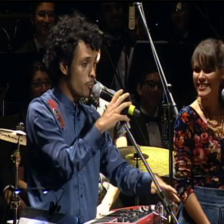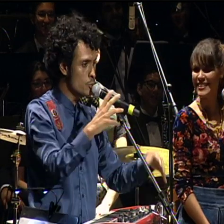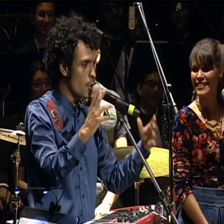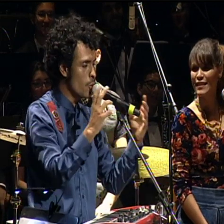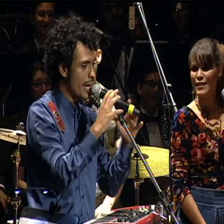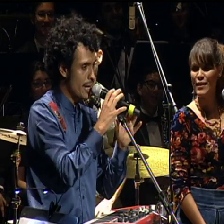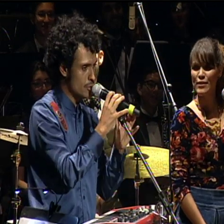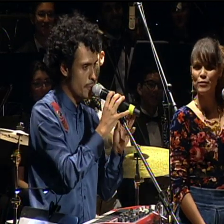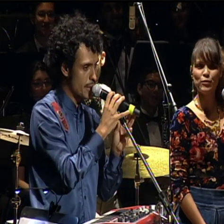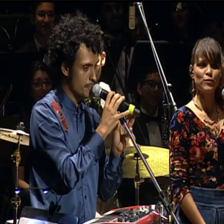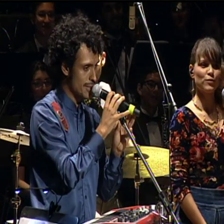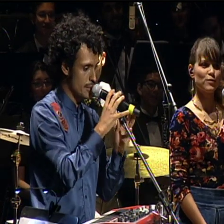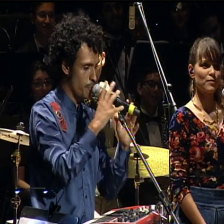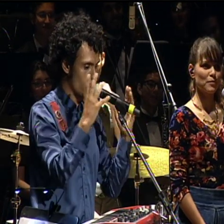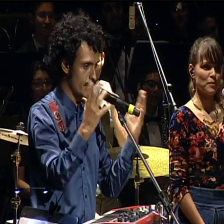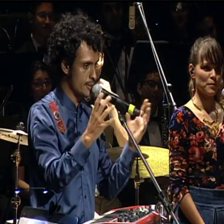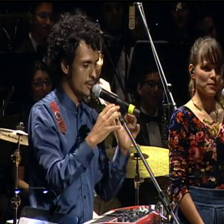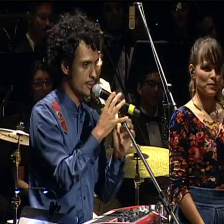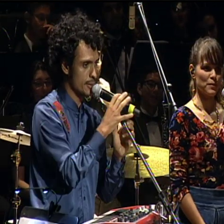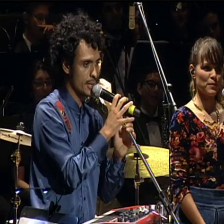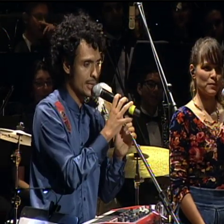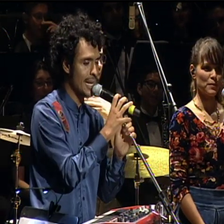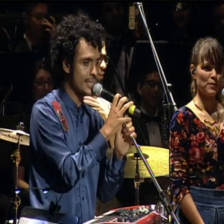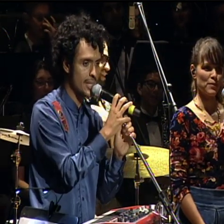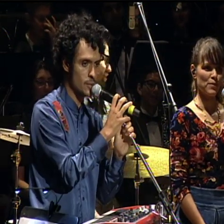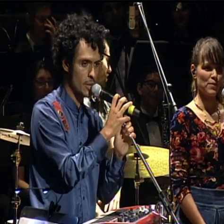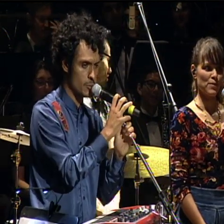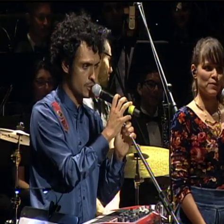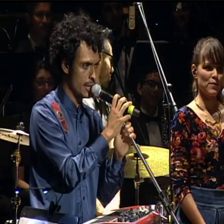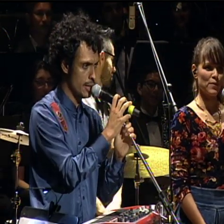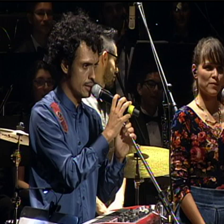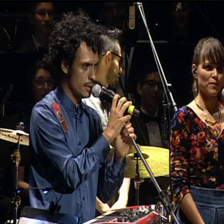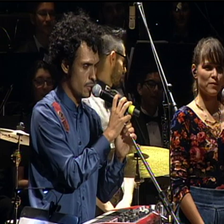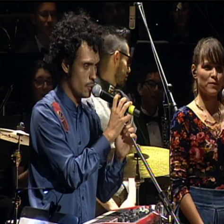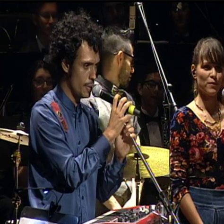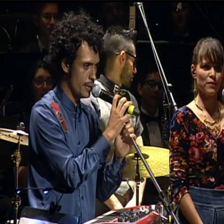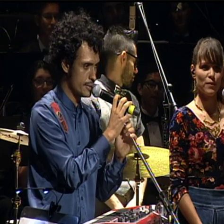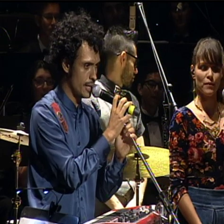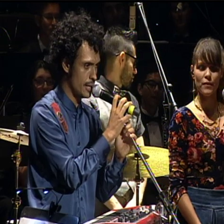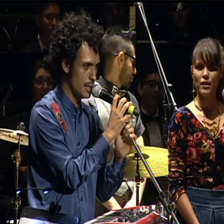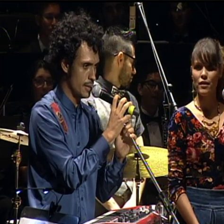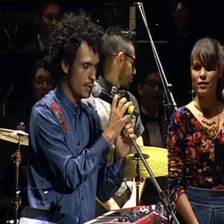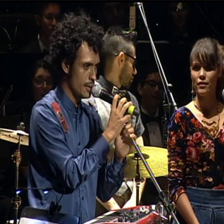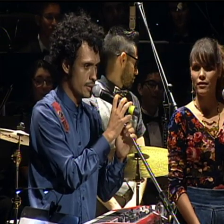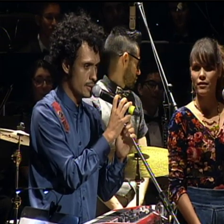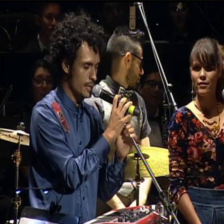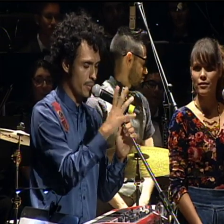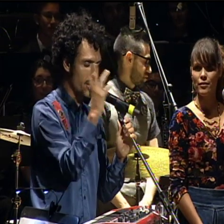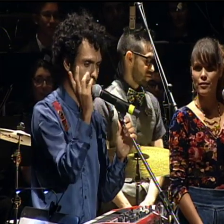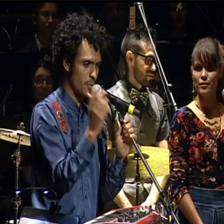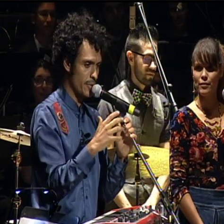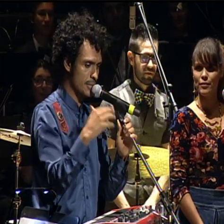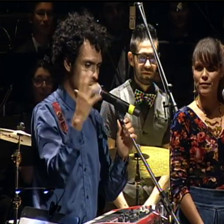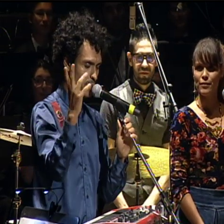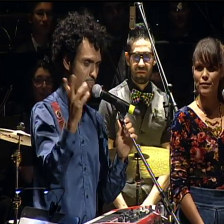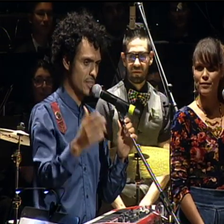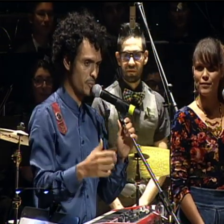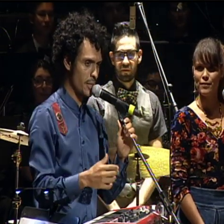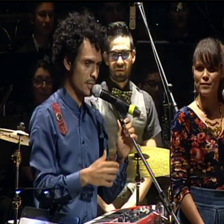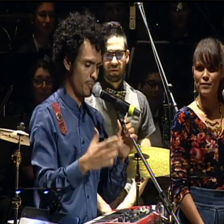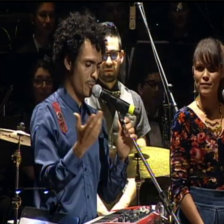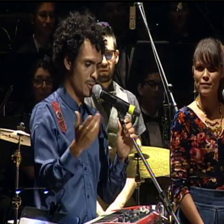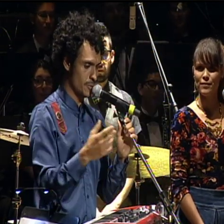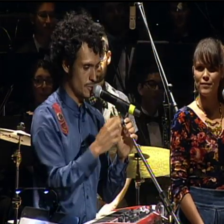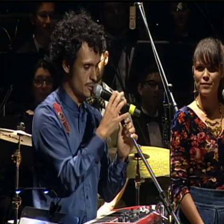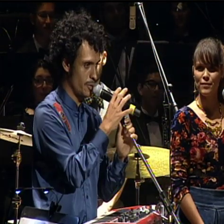Y compuso una de las obras más importantes de la literatura musical universal. Siempre que dicen universal a mí me parece